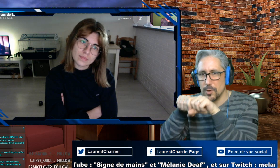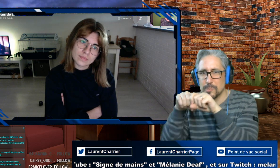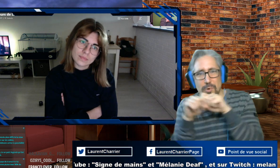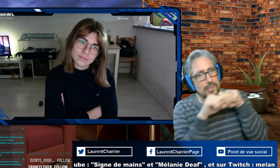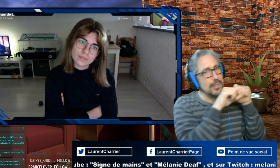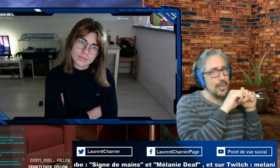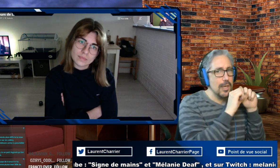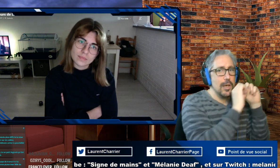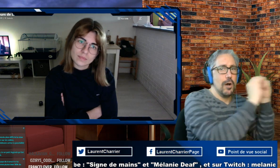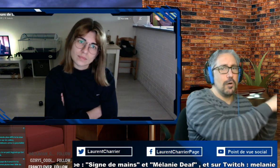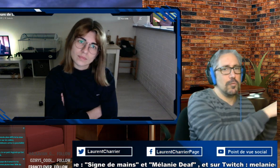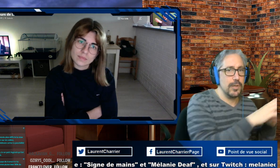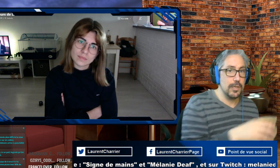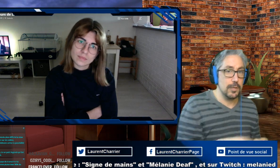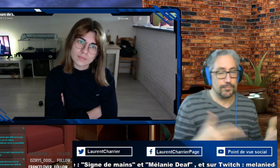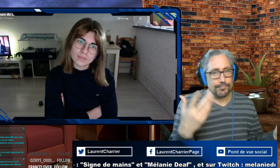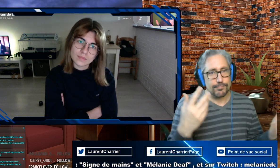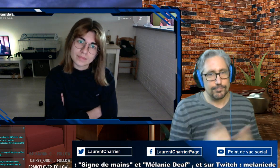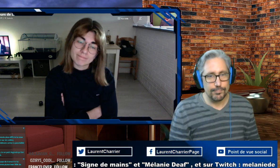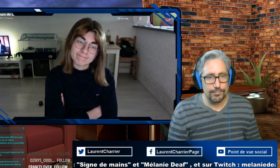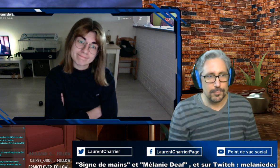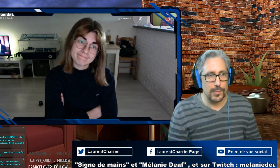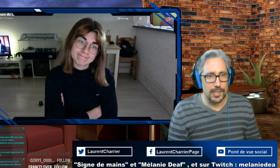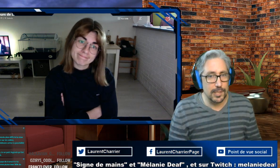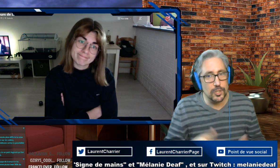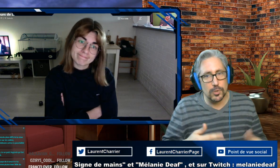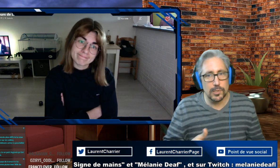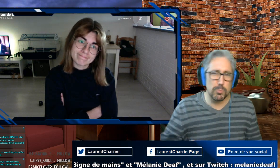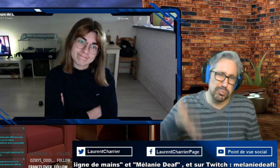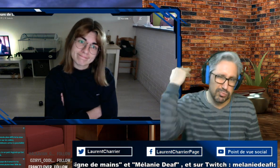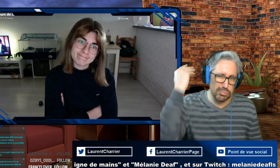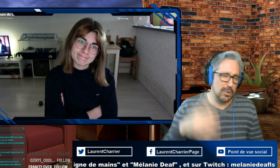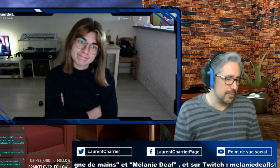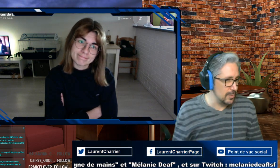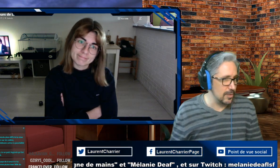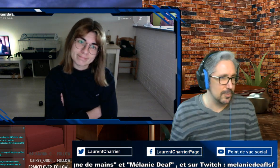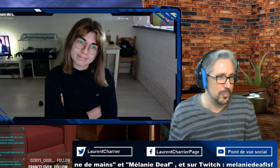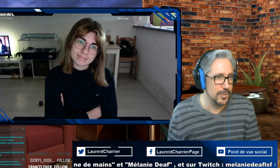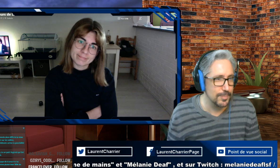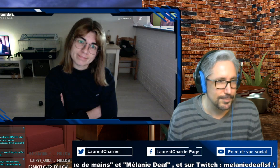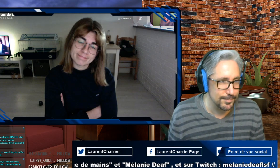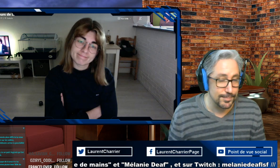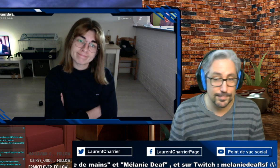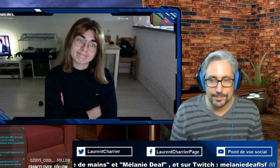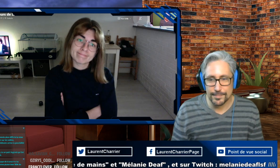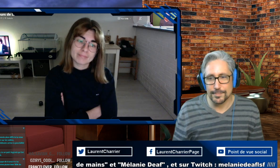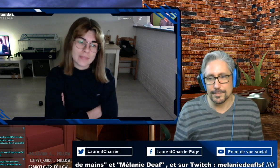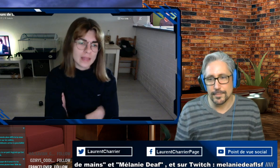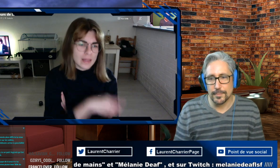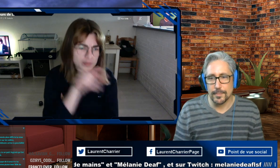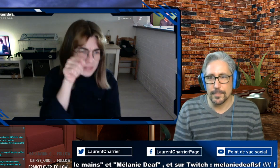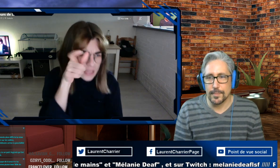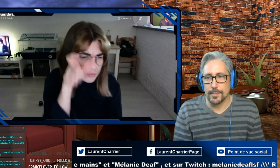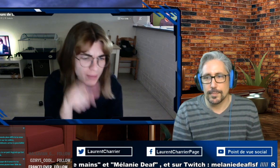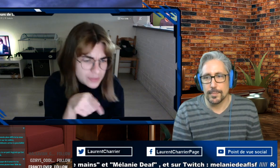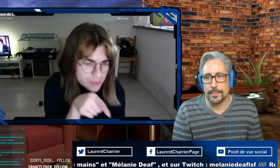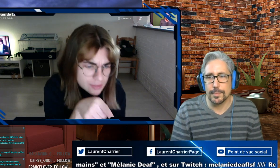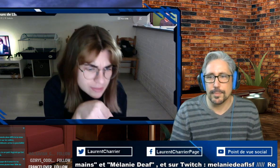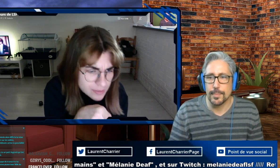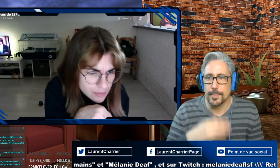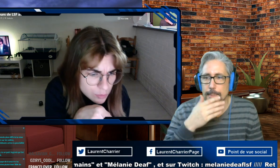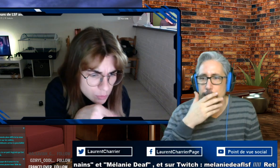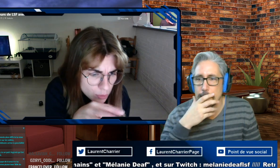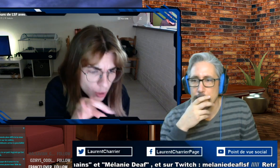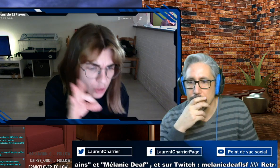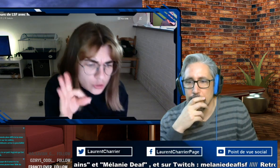tac, exporter, envoyer. Il y a des gens qui disent « Ouais, vas-y, tant pis. » Il y a une personne